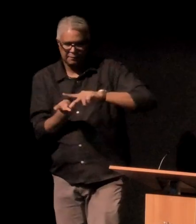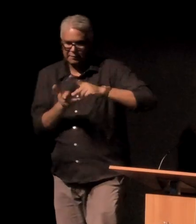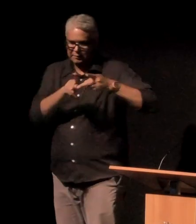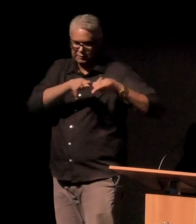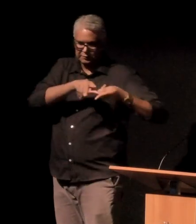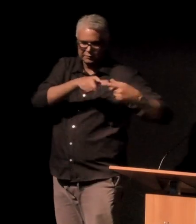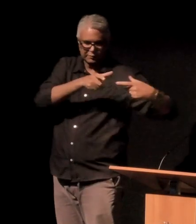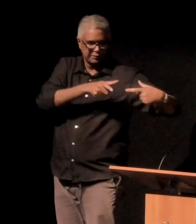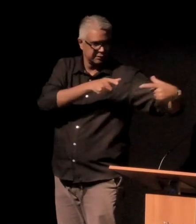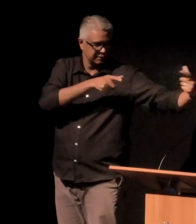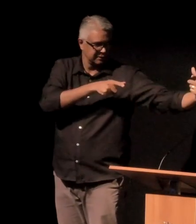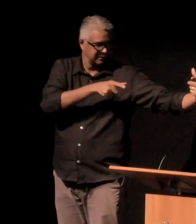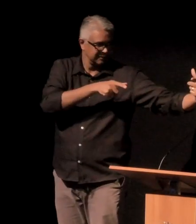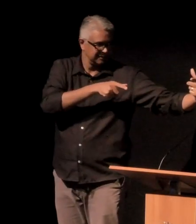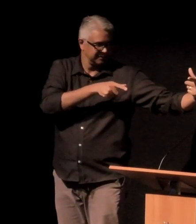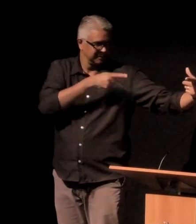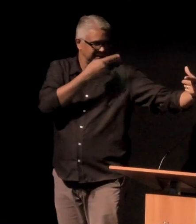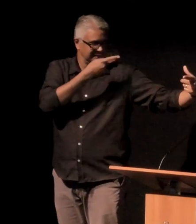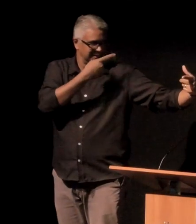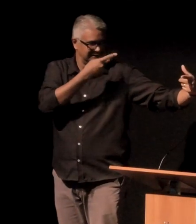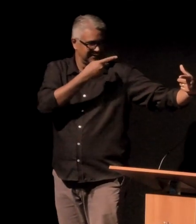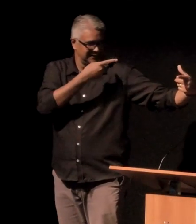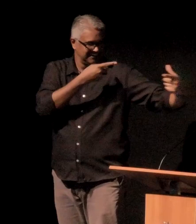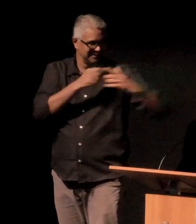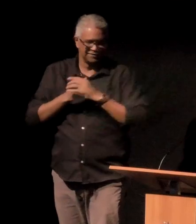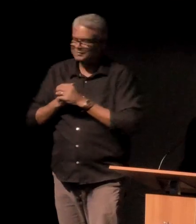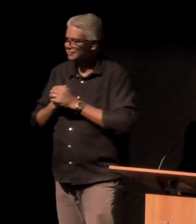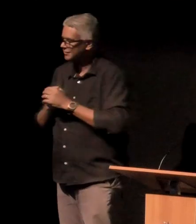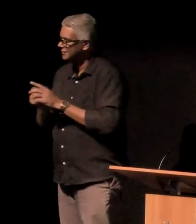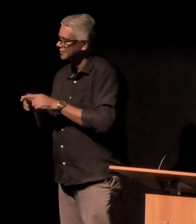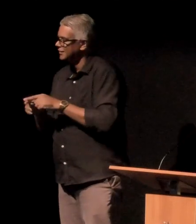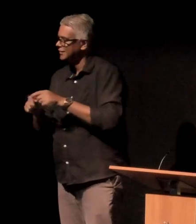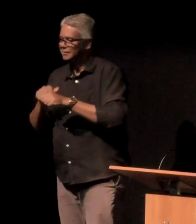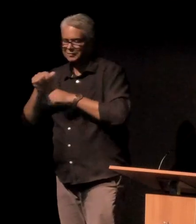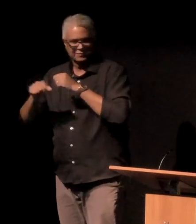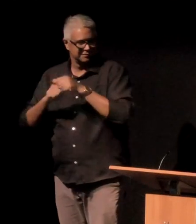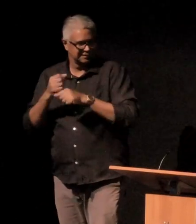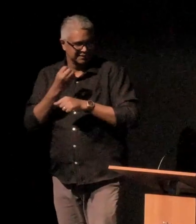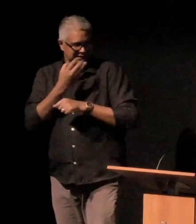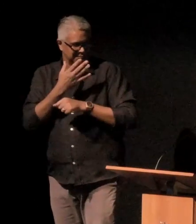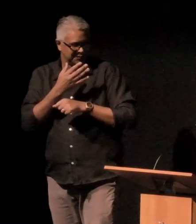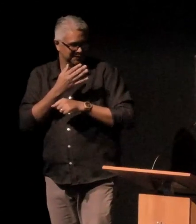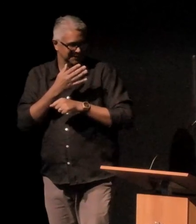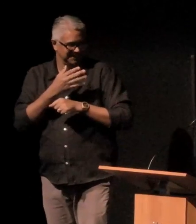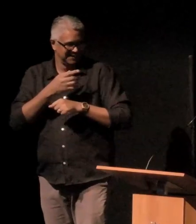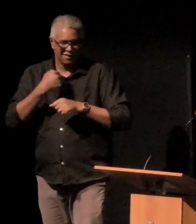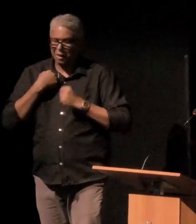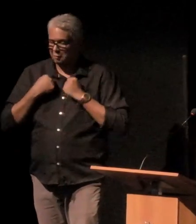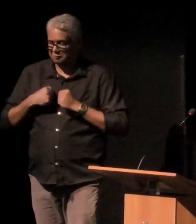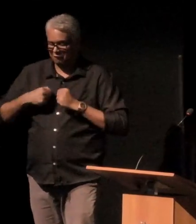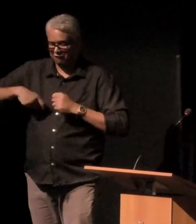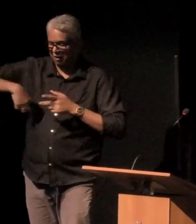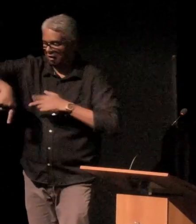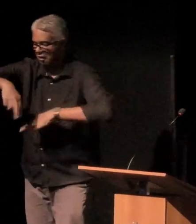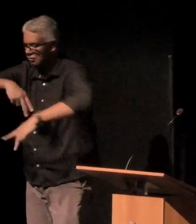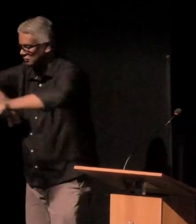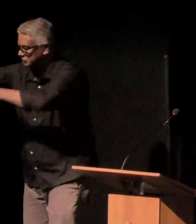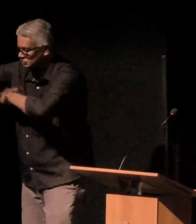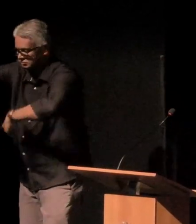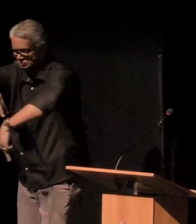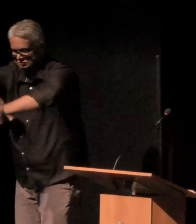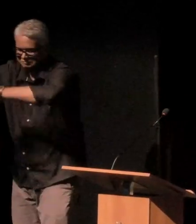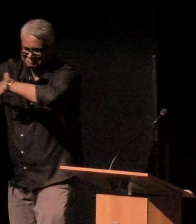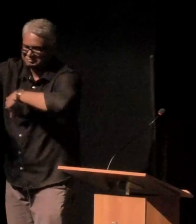visualização porque a Carol tava me atrapalhando na visualização Se aqui tá bom eu sou capaz de andar esse palco inteiro porque eu falo com corpo